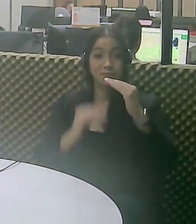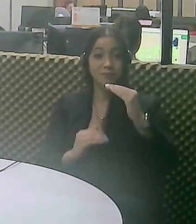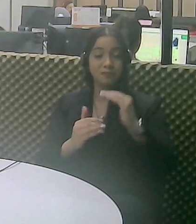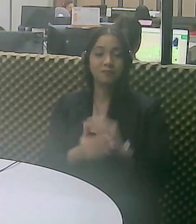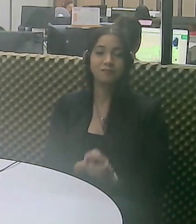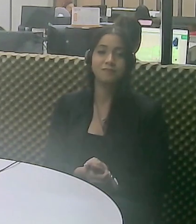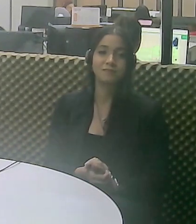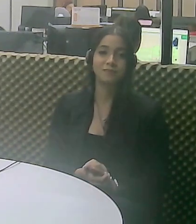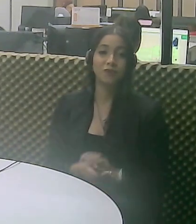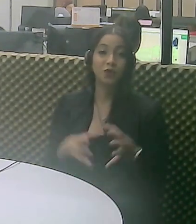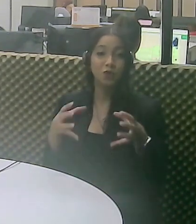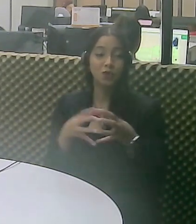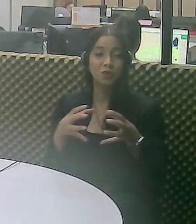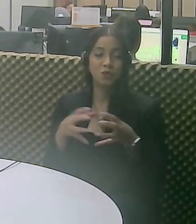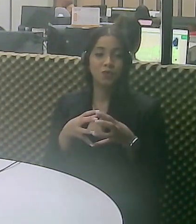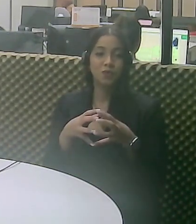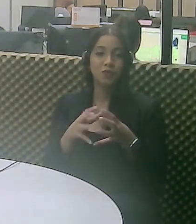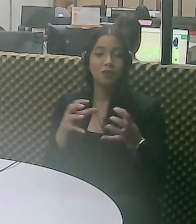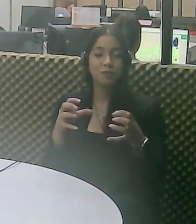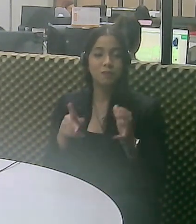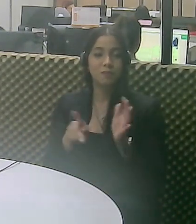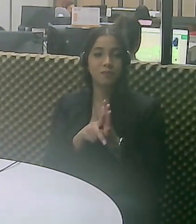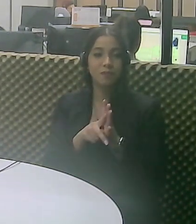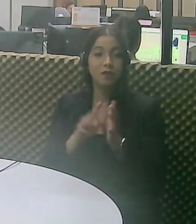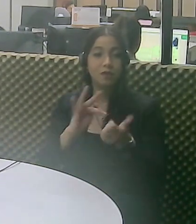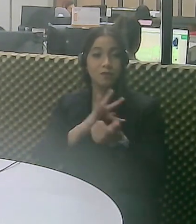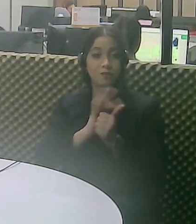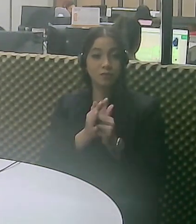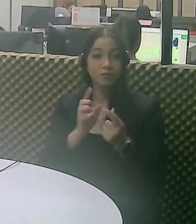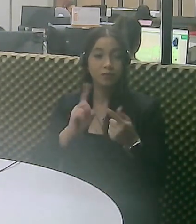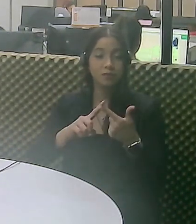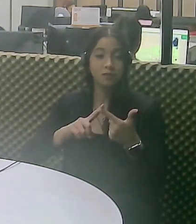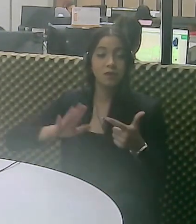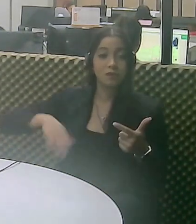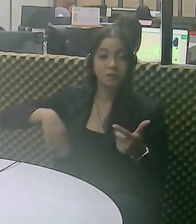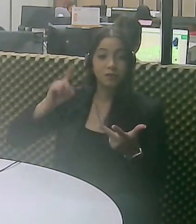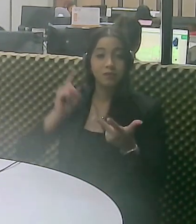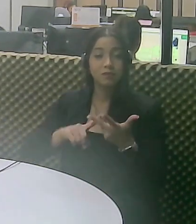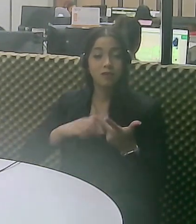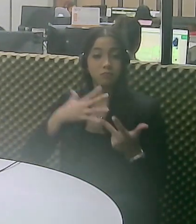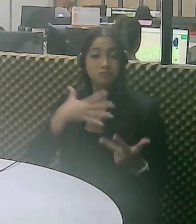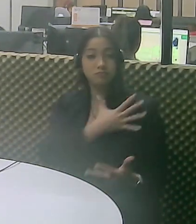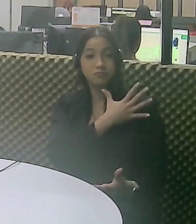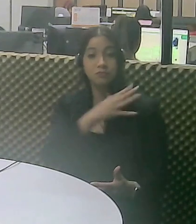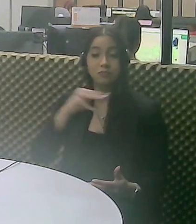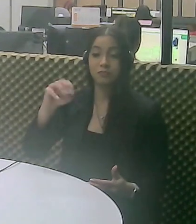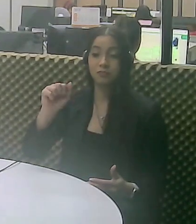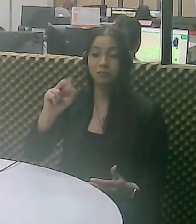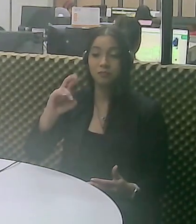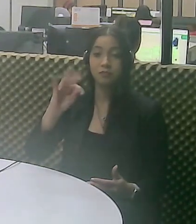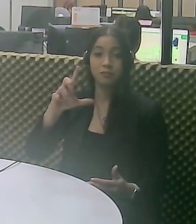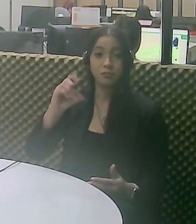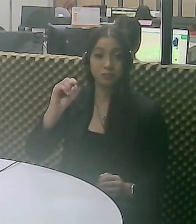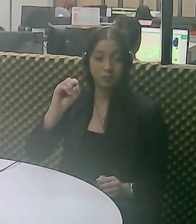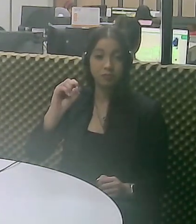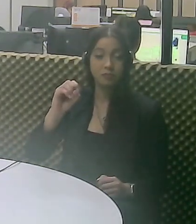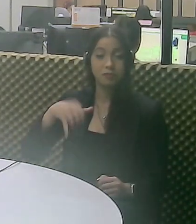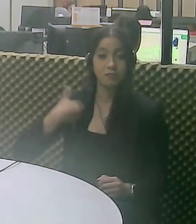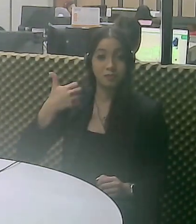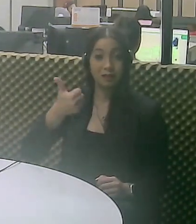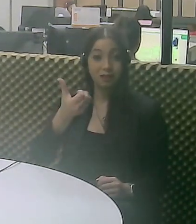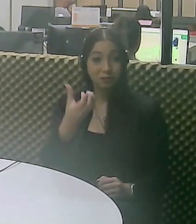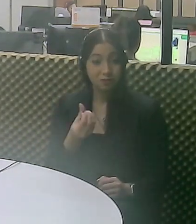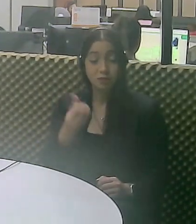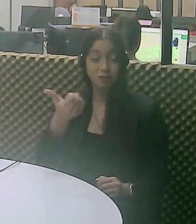O atleta da equipe, formada pela parceria entre Futel, Praia Clube e Exército, Marco Túlio Silva, de 19